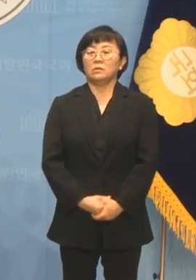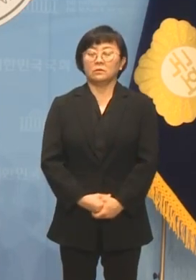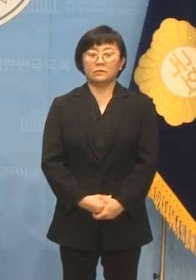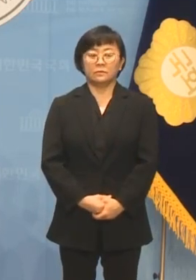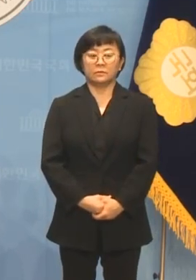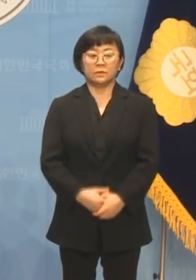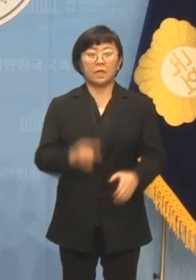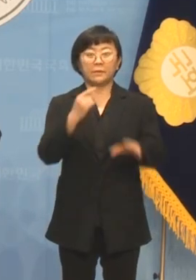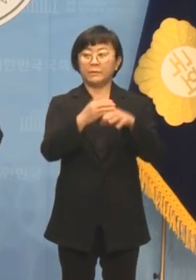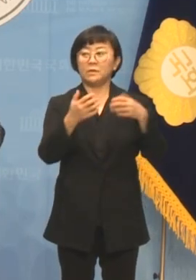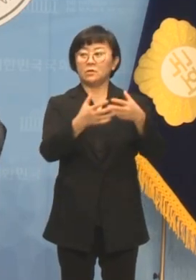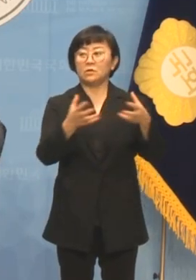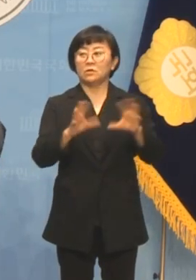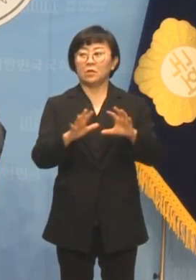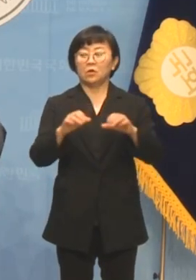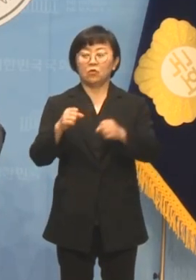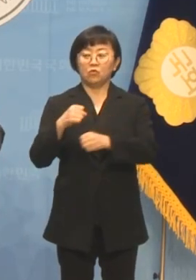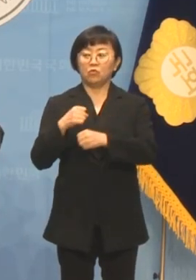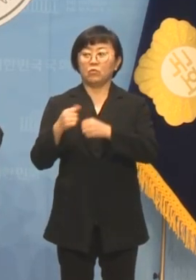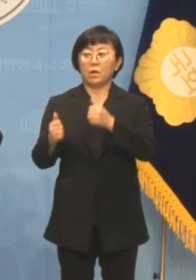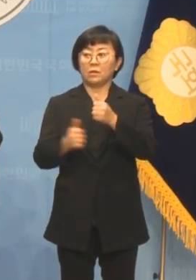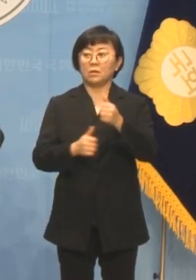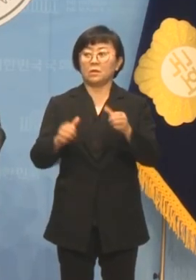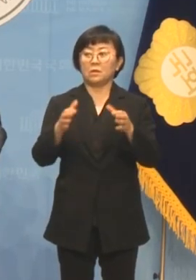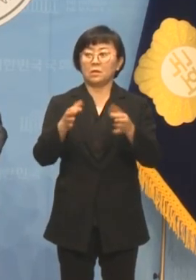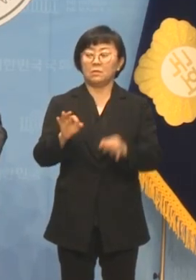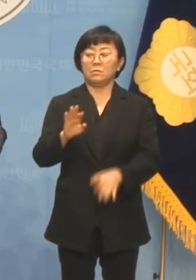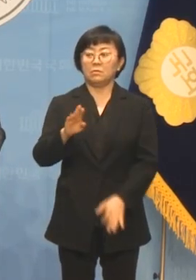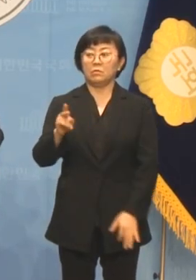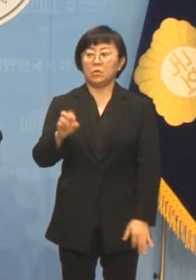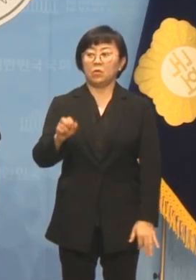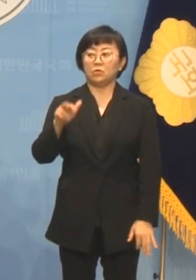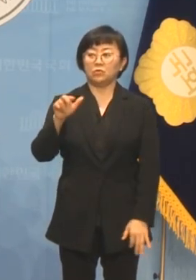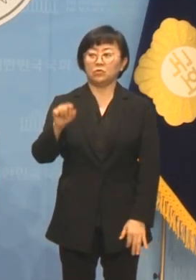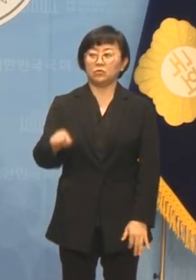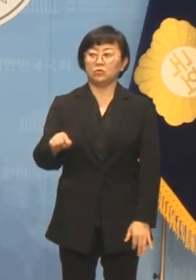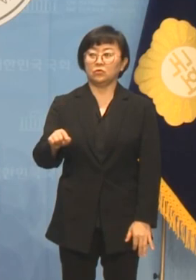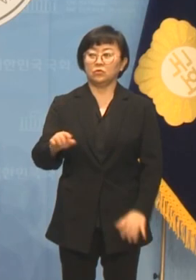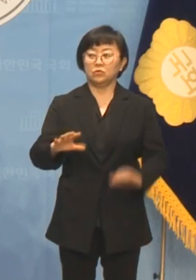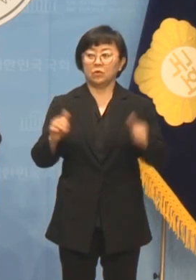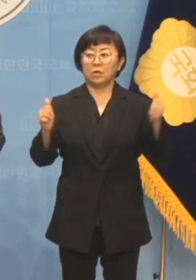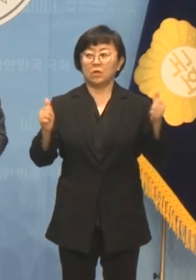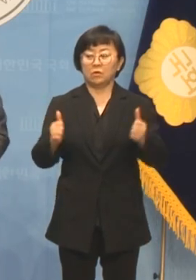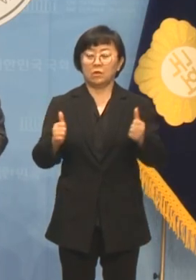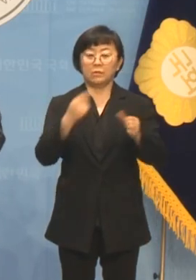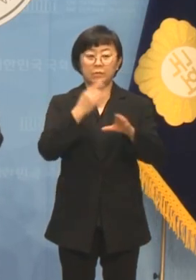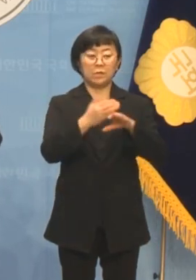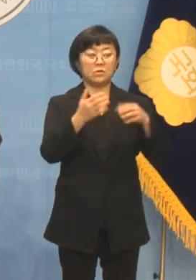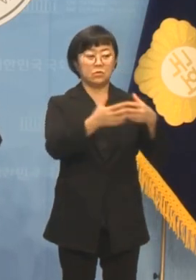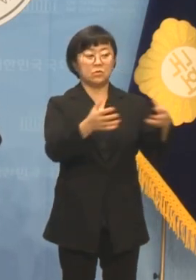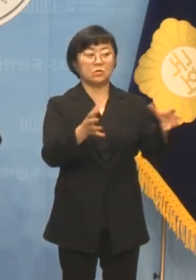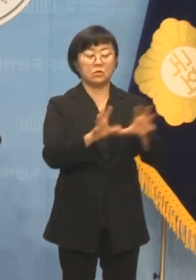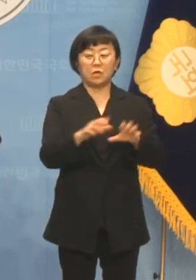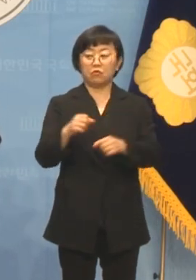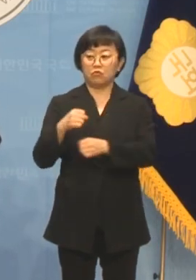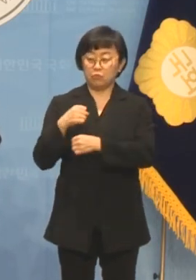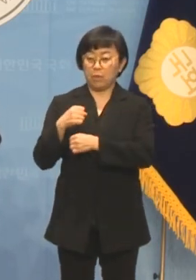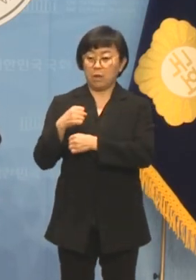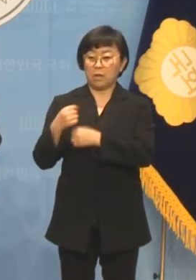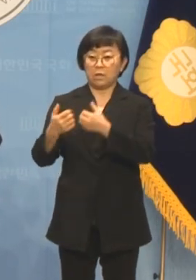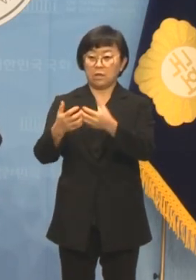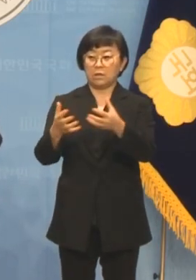네, 더불어민주당 국방위 간사 김병주 국회의원입니다. 오늘 더불어민주당 국방위